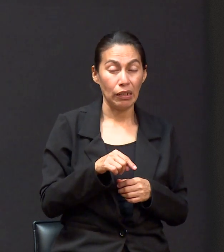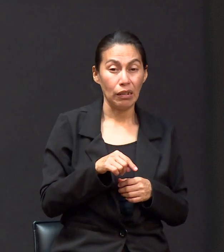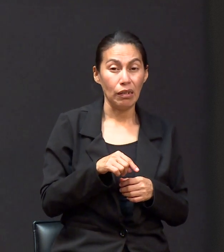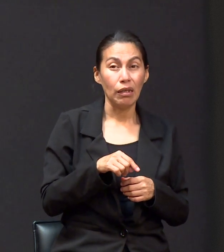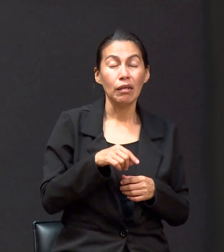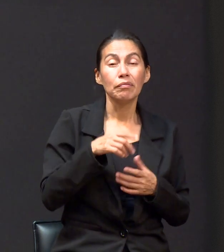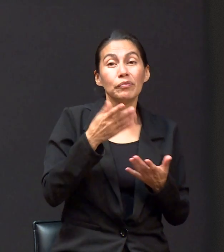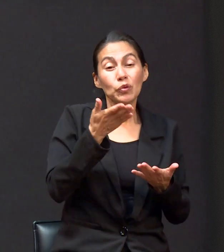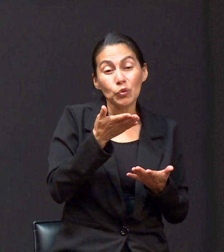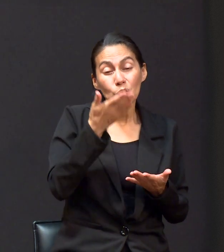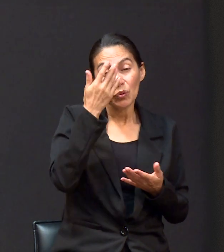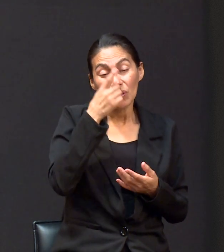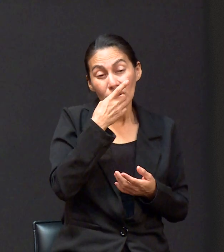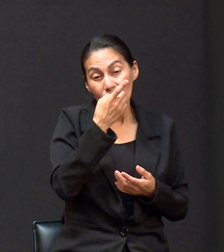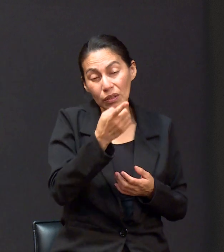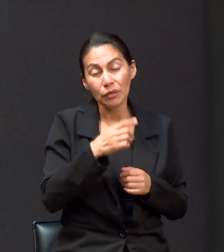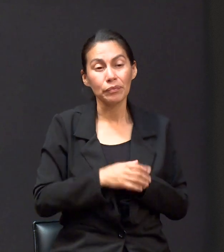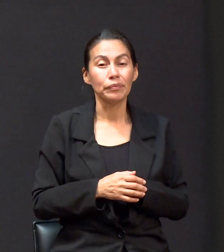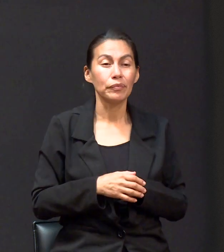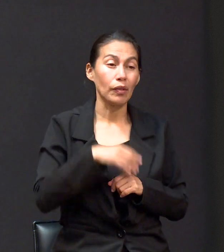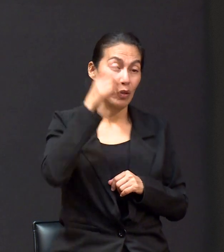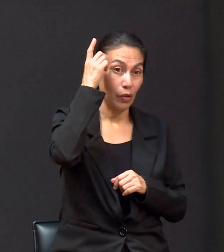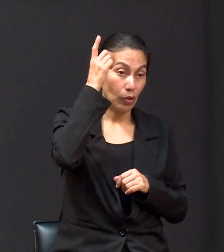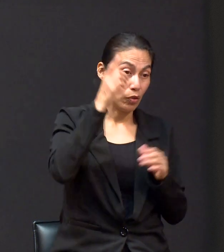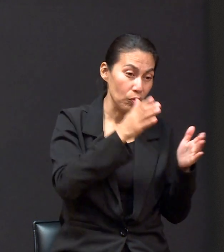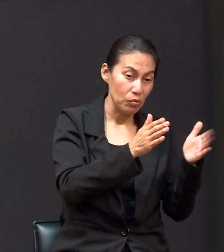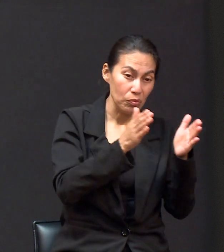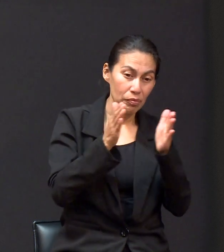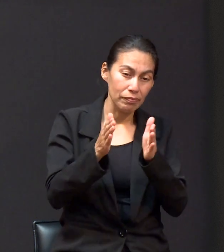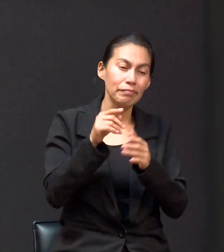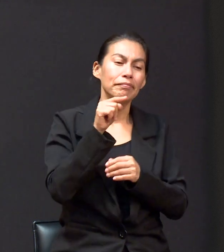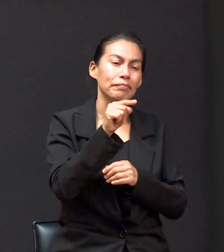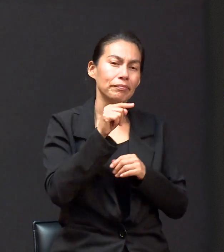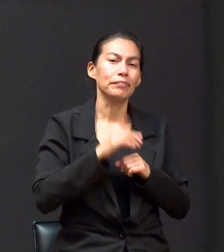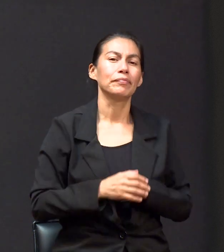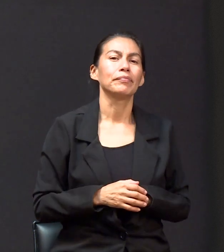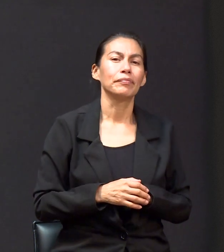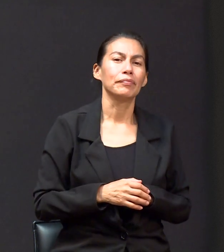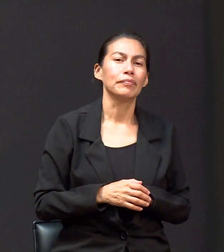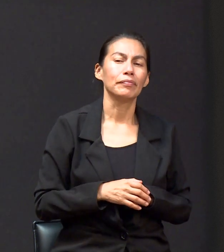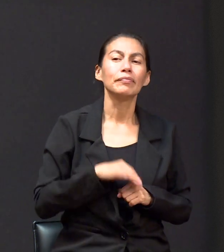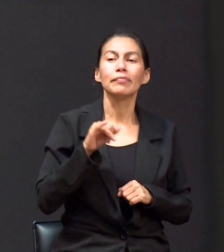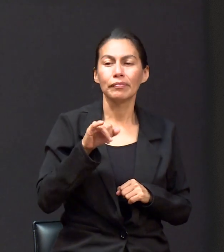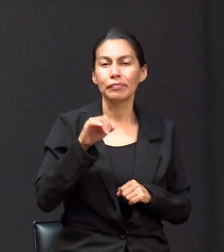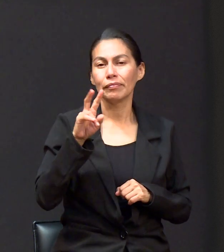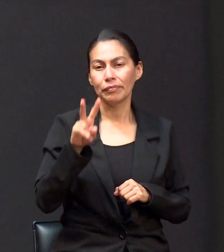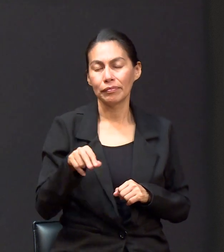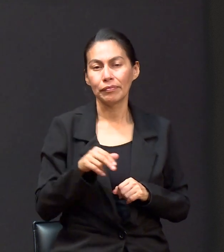irte de este mundo. Pero como así tú dices, es. Dios tiene un plan para ti.